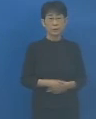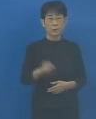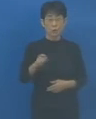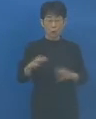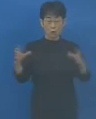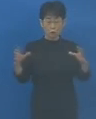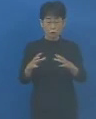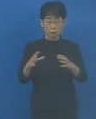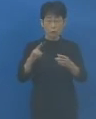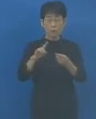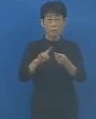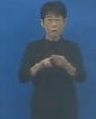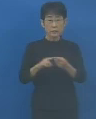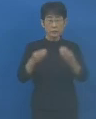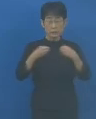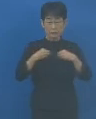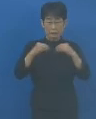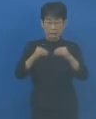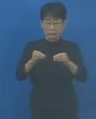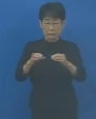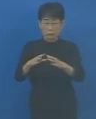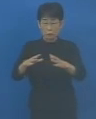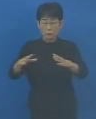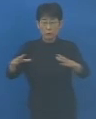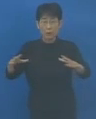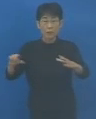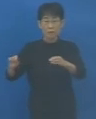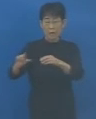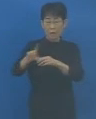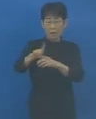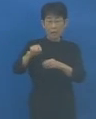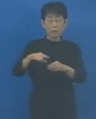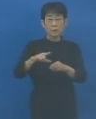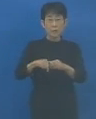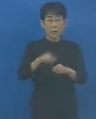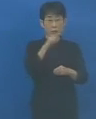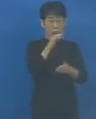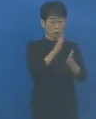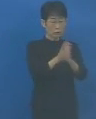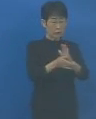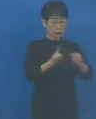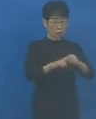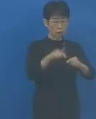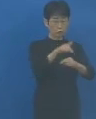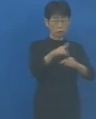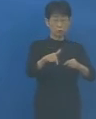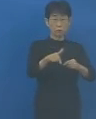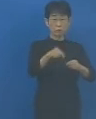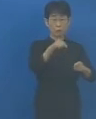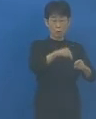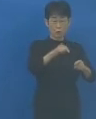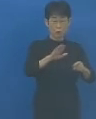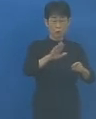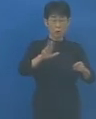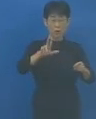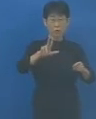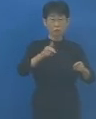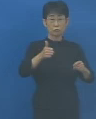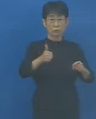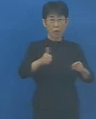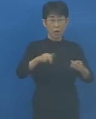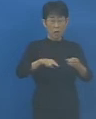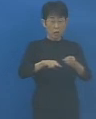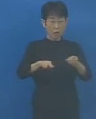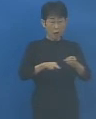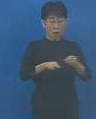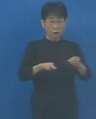団的な感染の広がりに連動しまして鳥取県の中部にもデルタ株の感染が広が